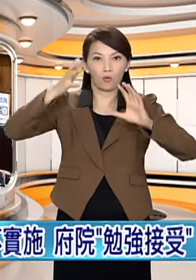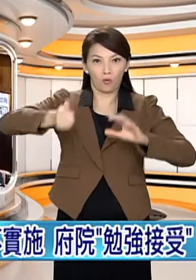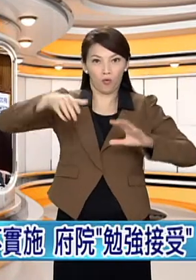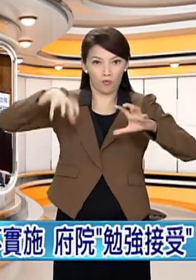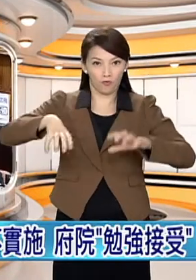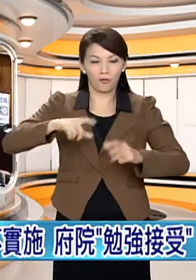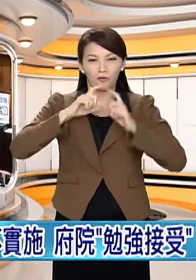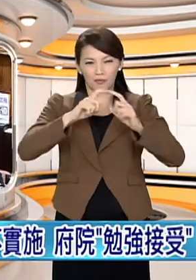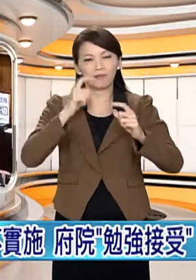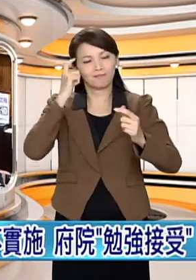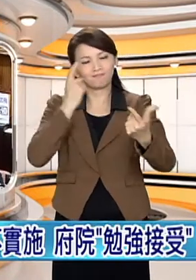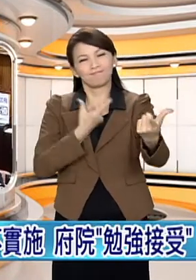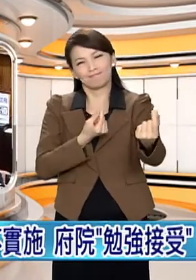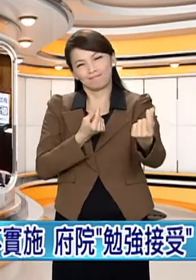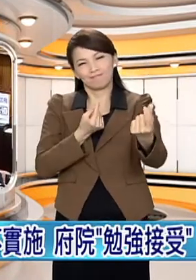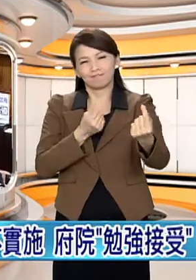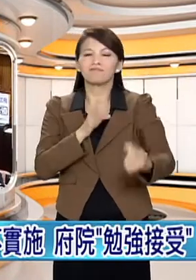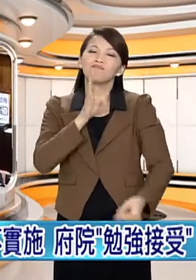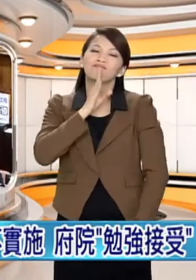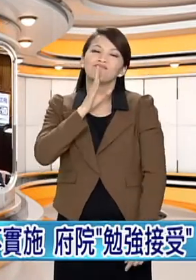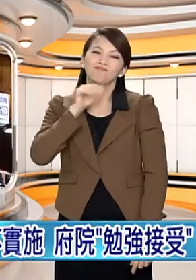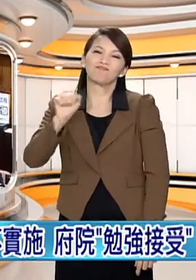应，不甚满意，免予接受。